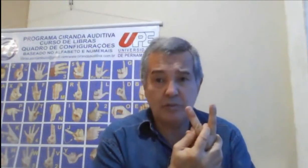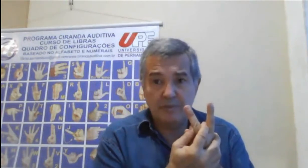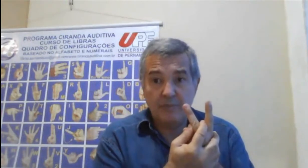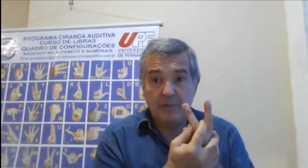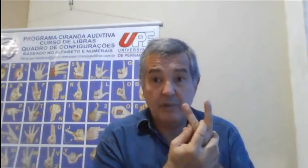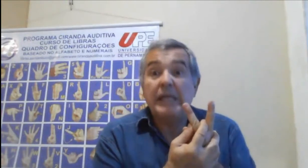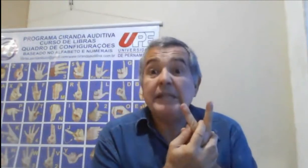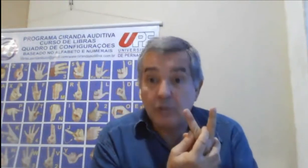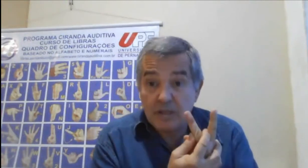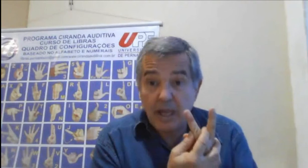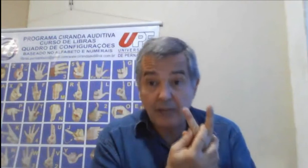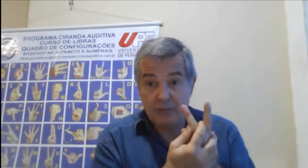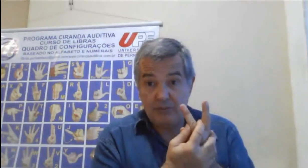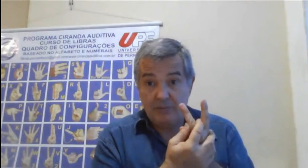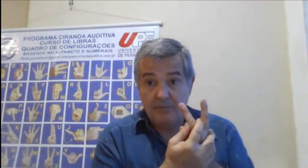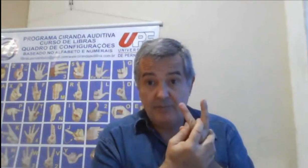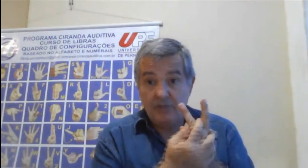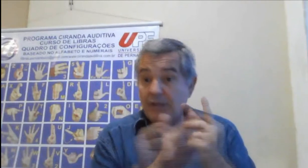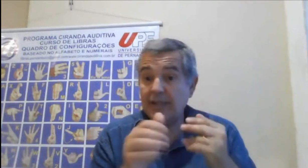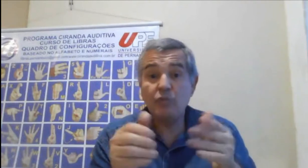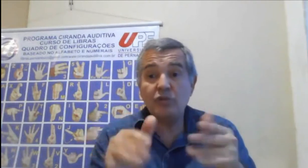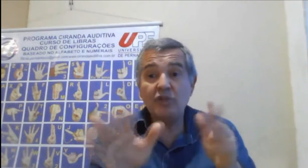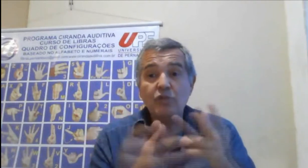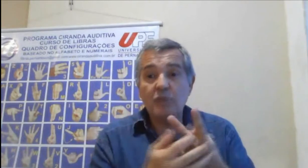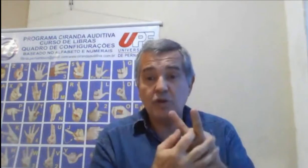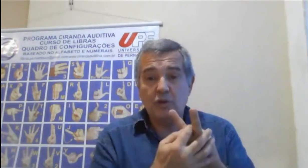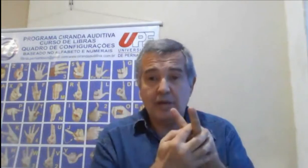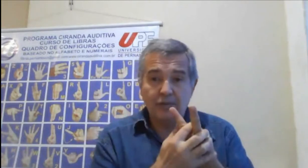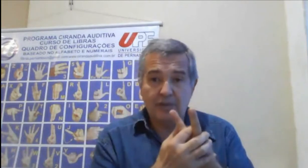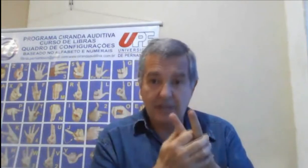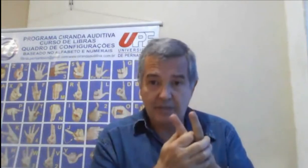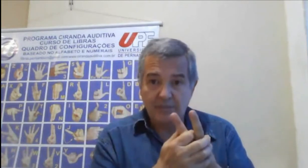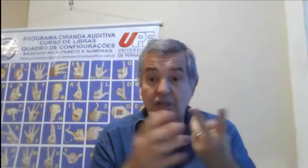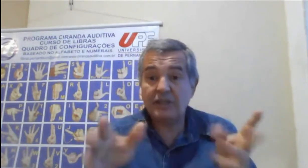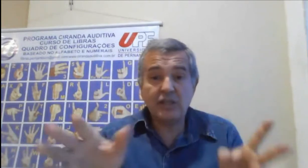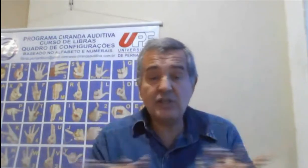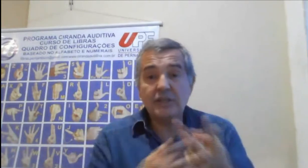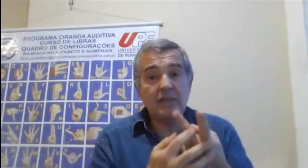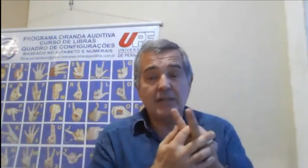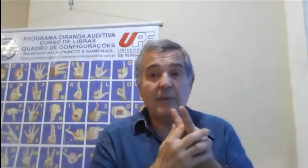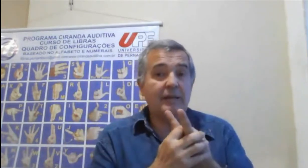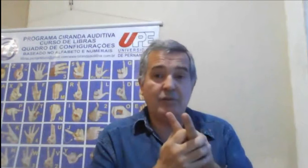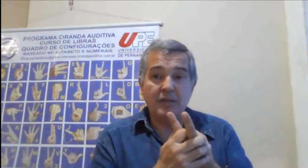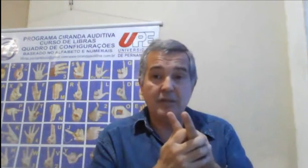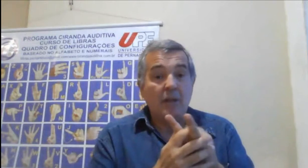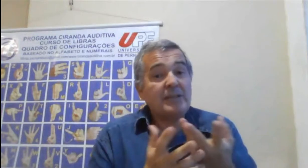surdo. E dão certo. Já tem muitos vídeos meus colocados aí. E já tem muita gente trabalhando aí. Mas a